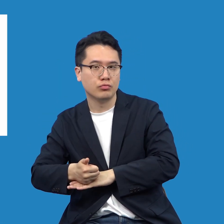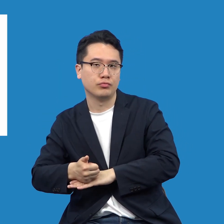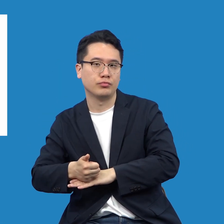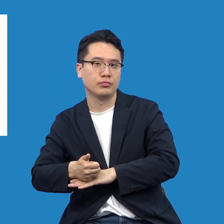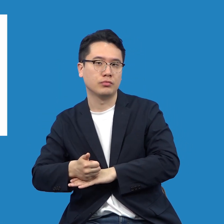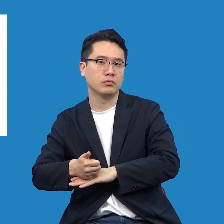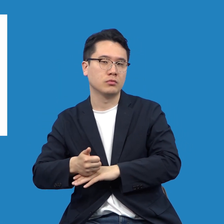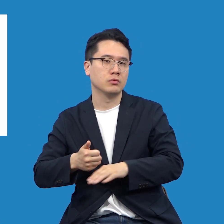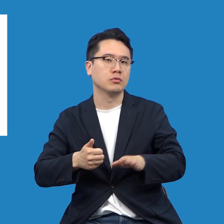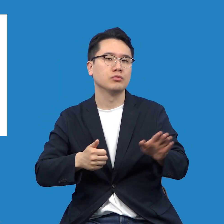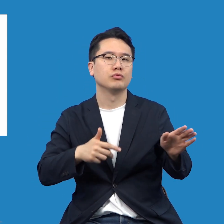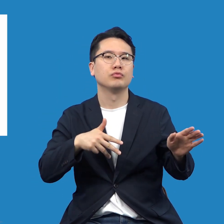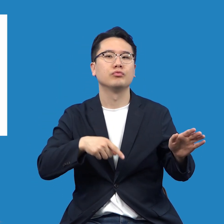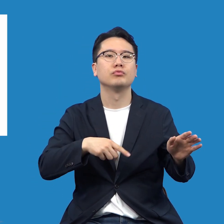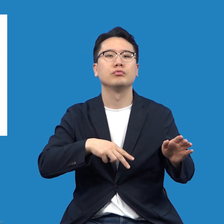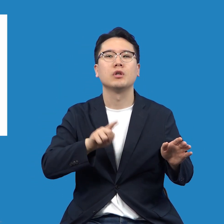되지요.